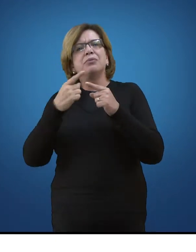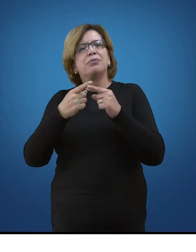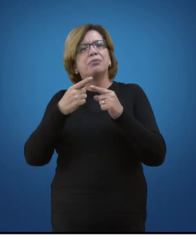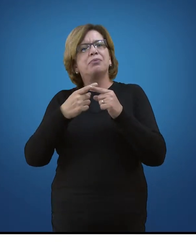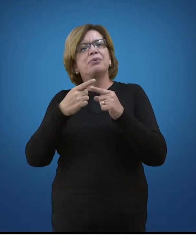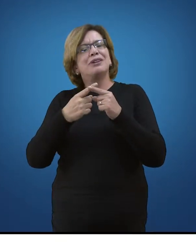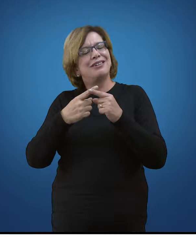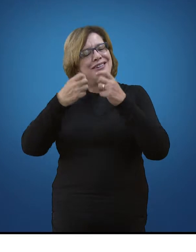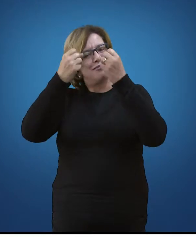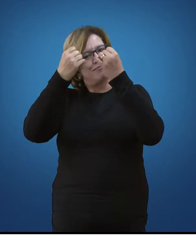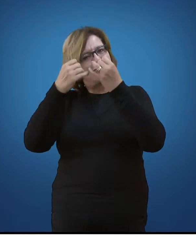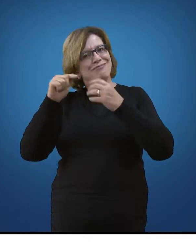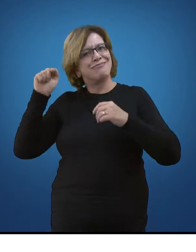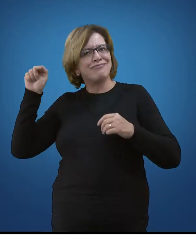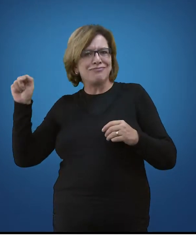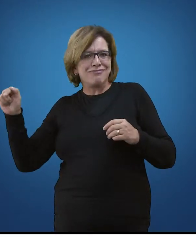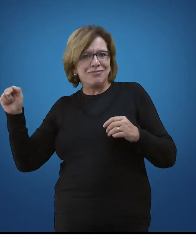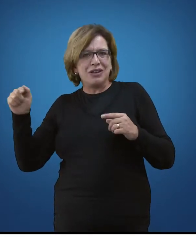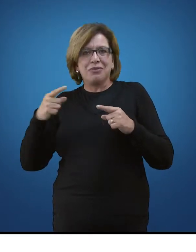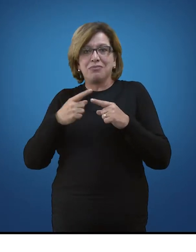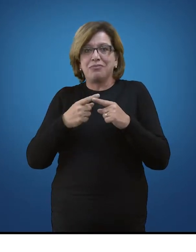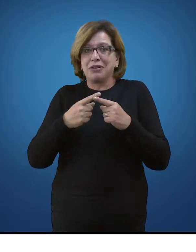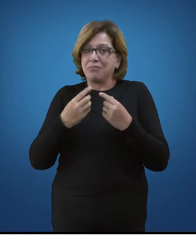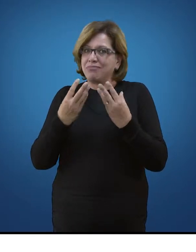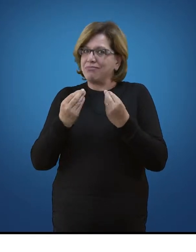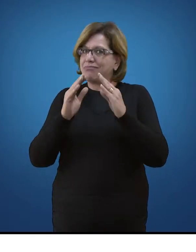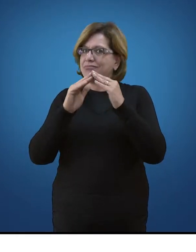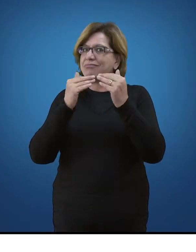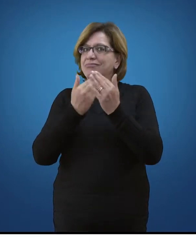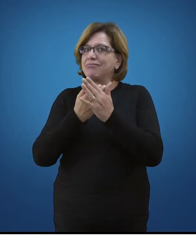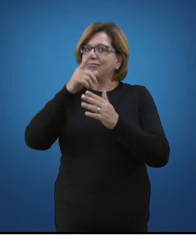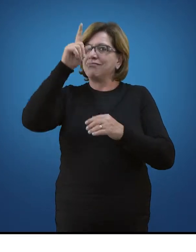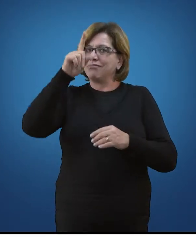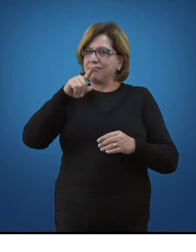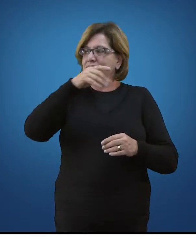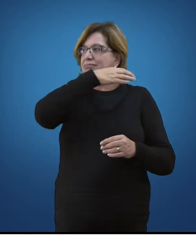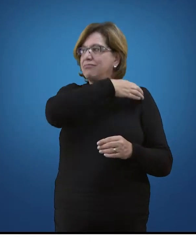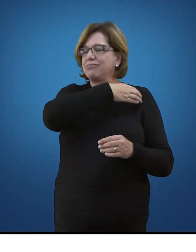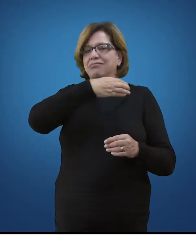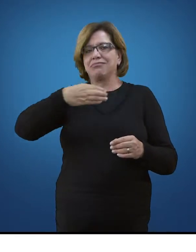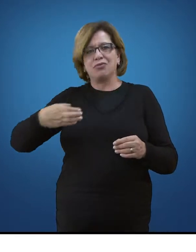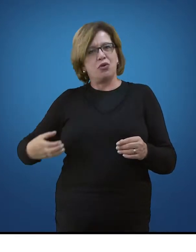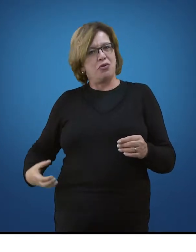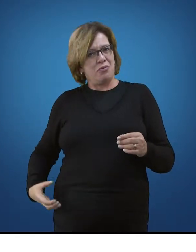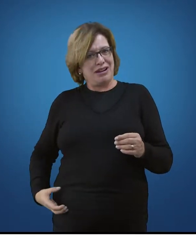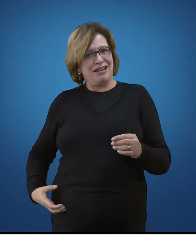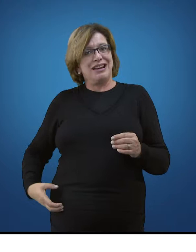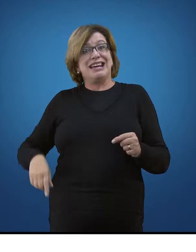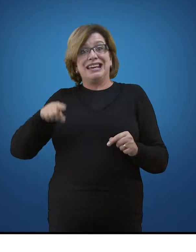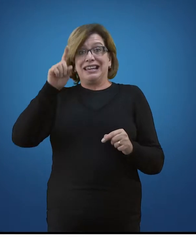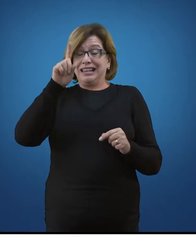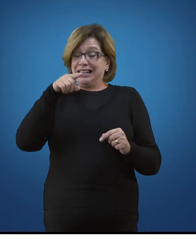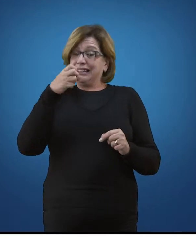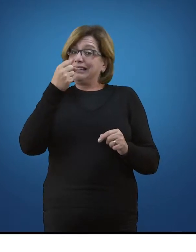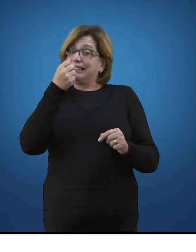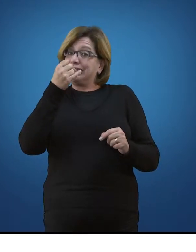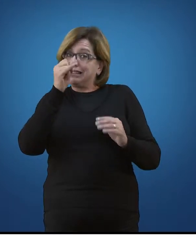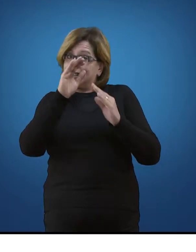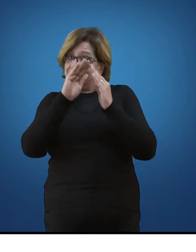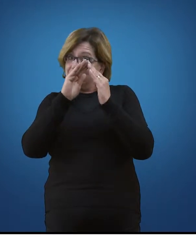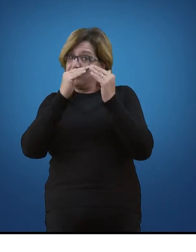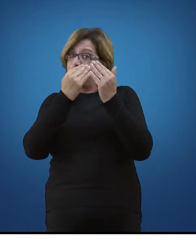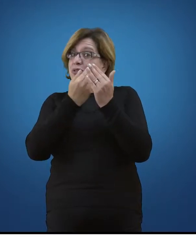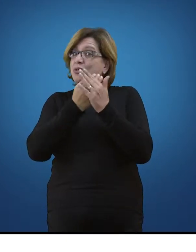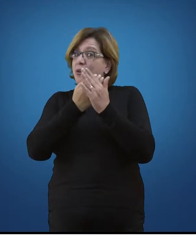Porque a grande maioria dessas nossas instituições são públicas. Tá? Instituições públicas, elas estão sob a égide